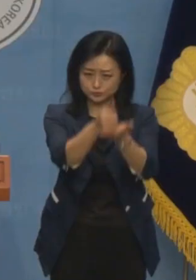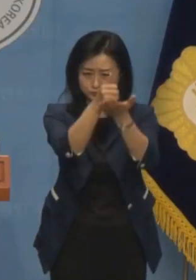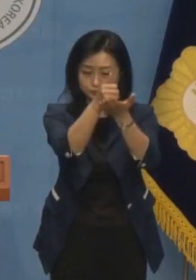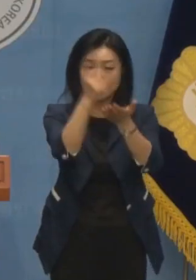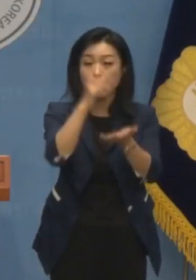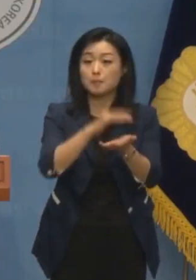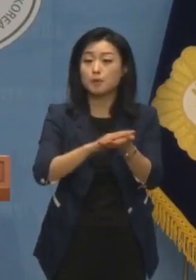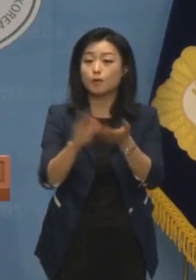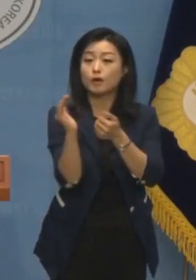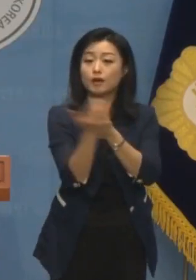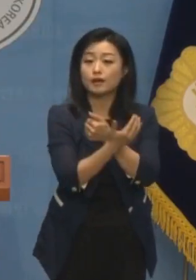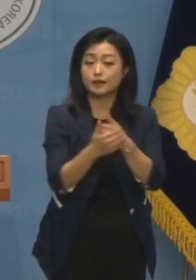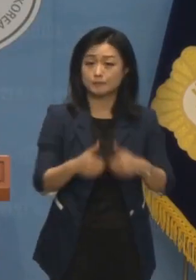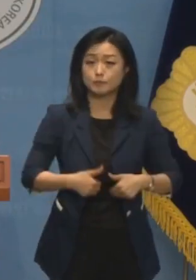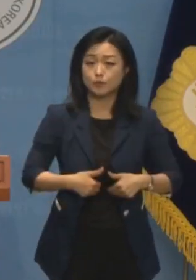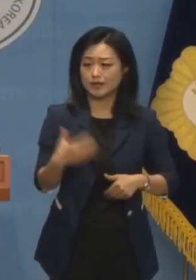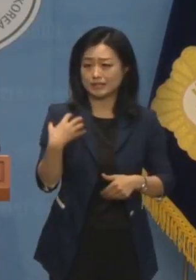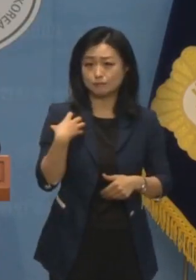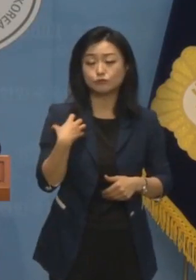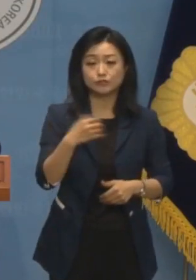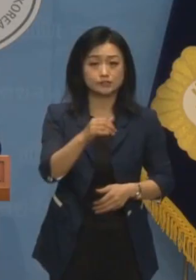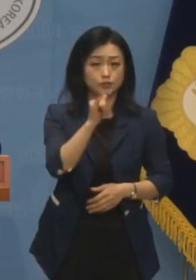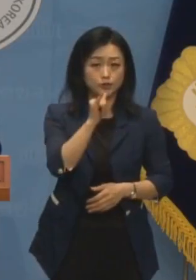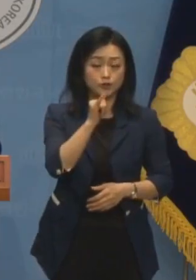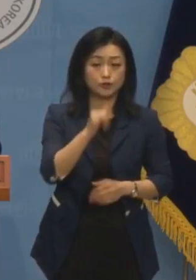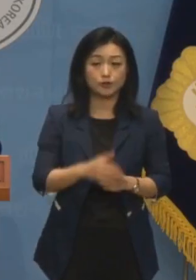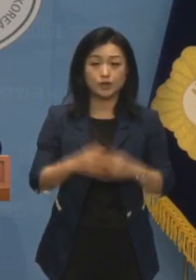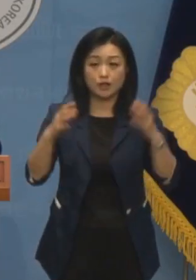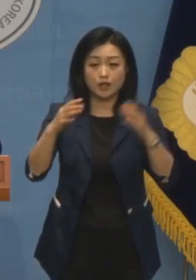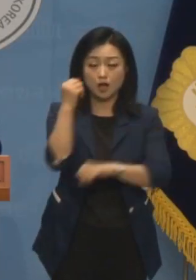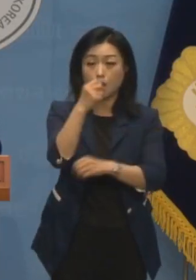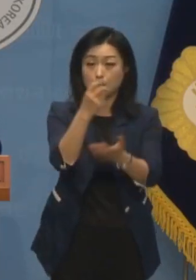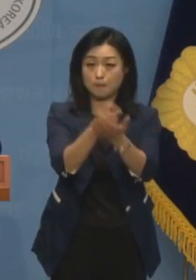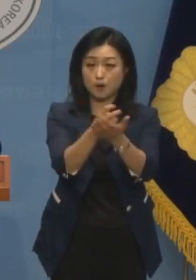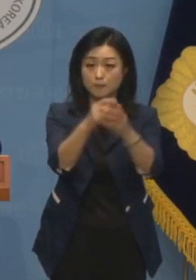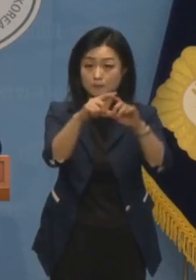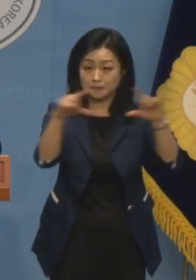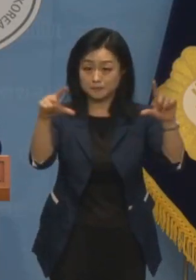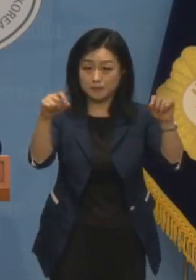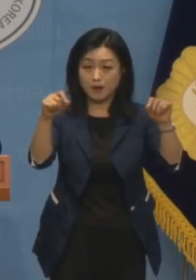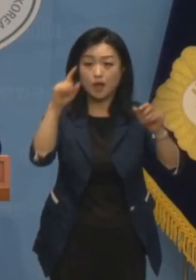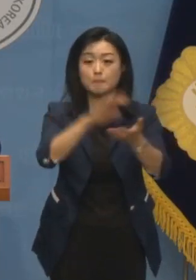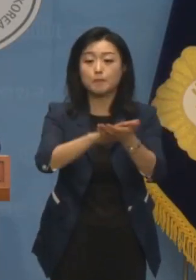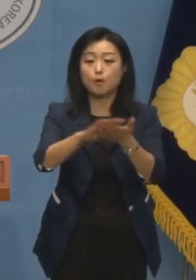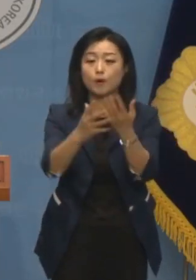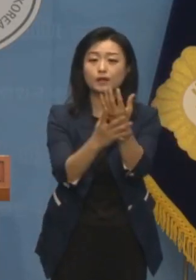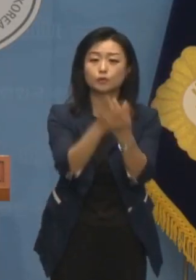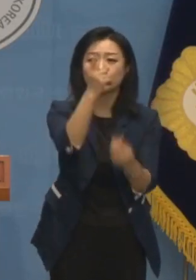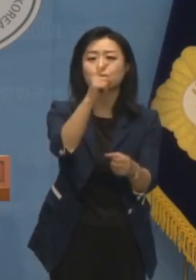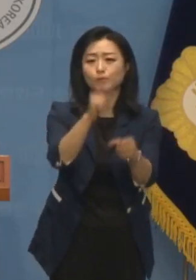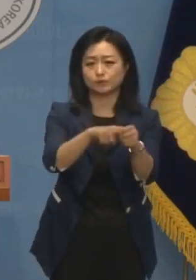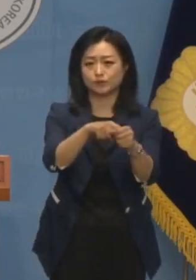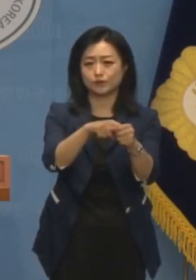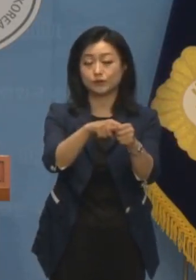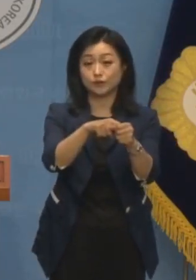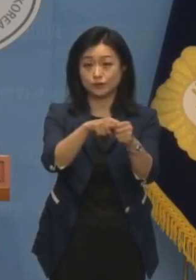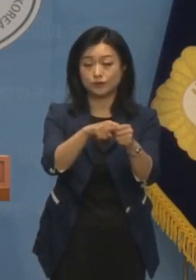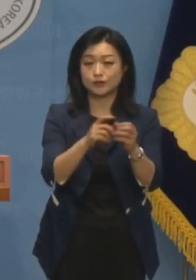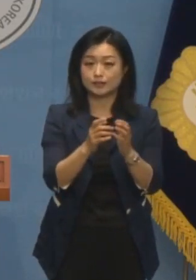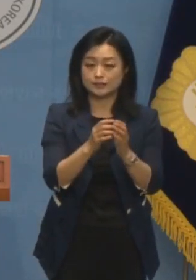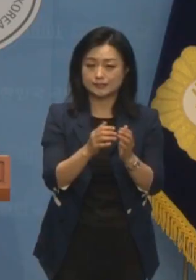의무를 지켜야 합니다. 대한민국 헌법전문회는 평화적 통일의 사명에 입각하여 정의